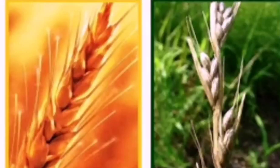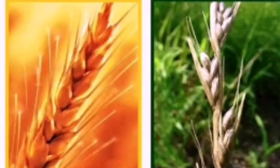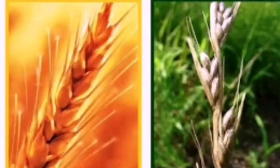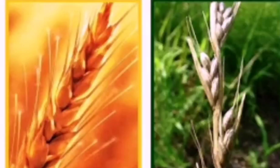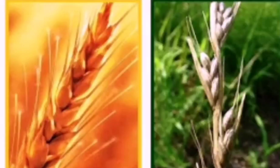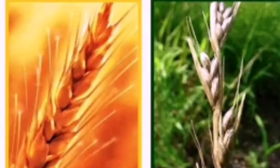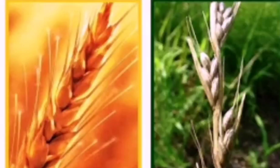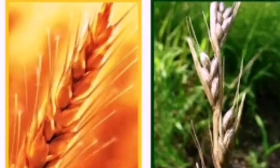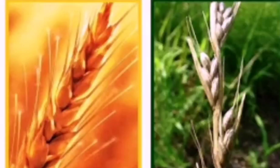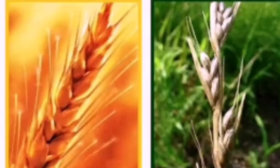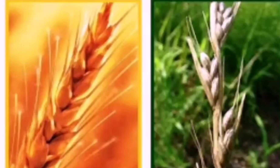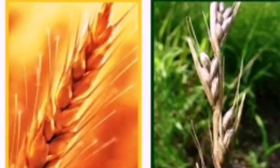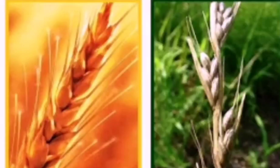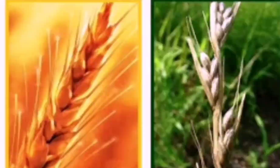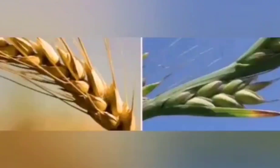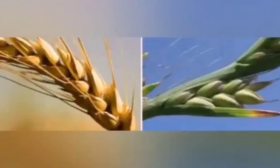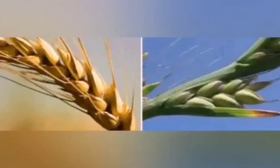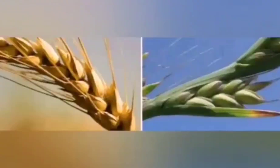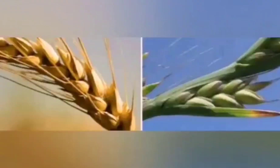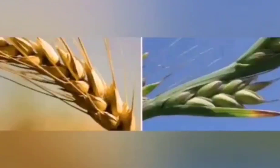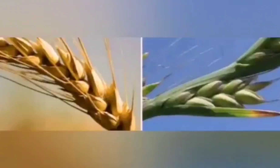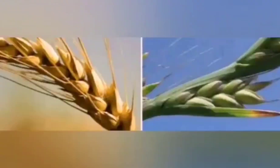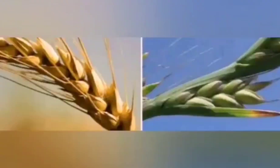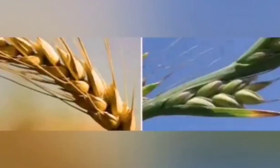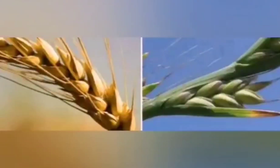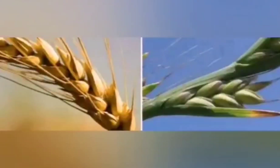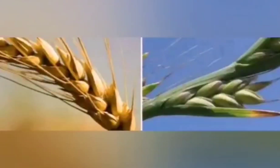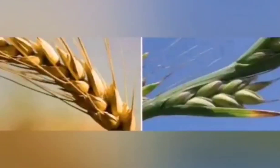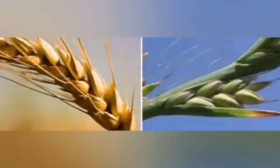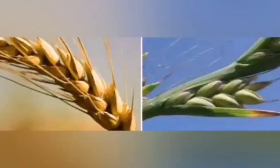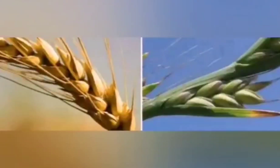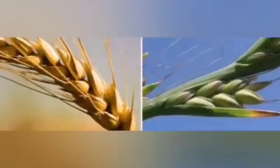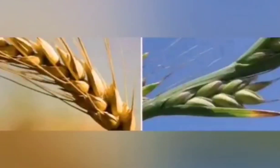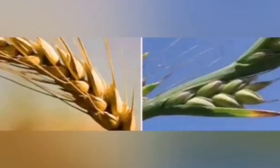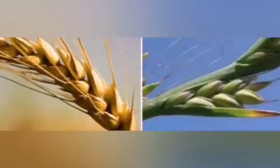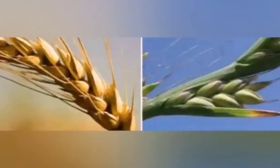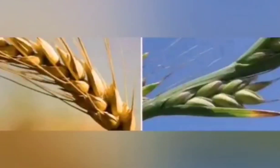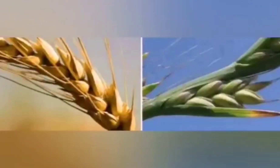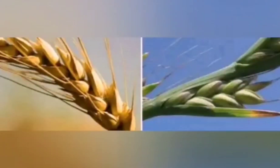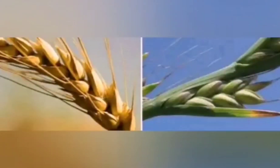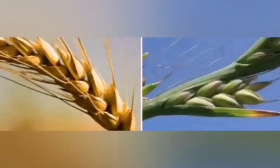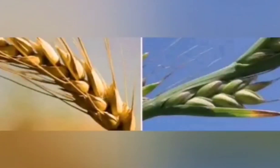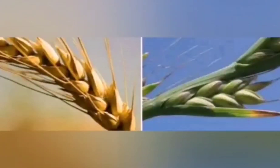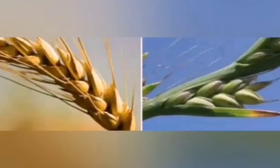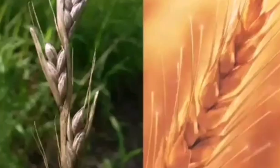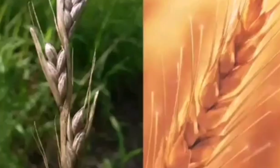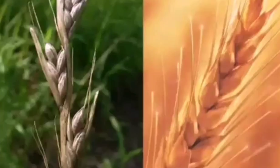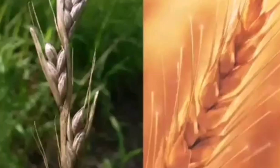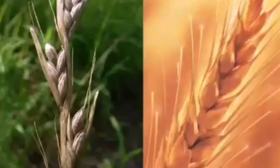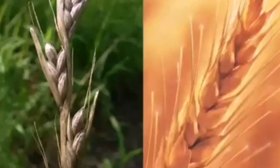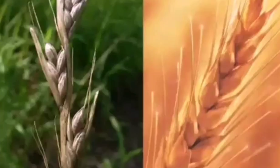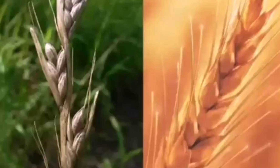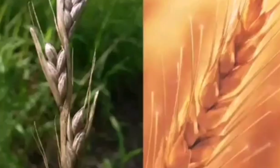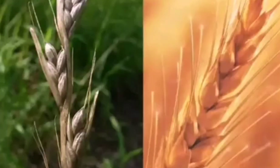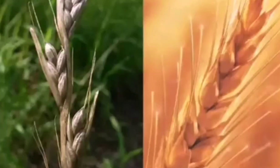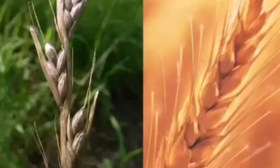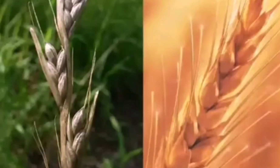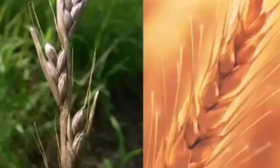Jesus contou uma parábola a respeito de como seria o povo de Deus ao longo da história da igreja. Ele disse